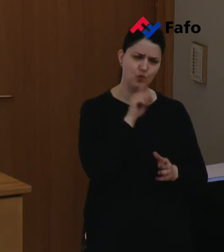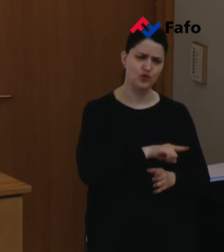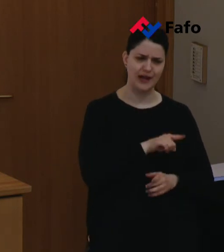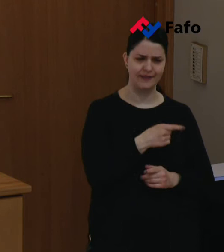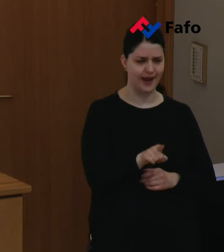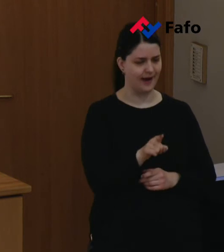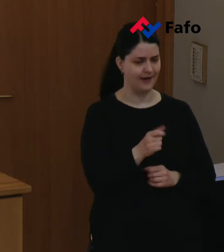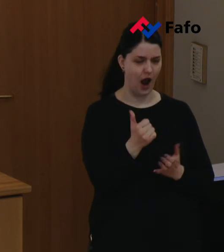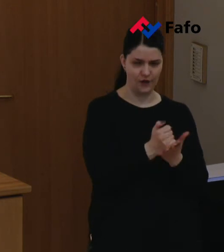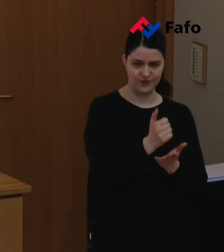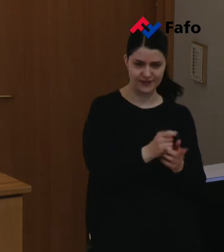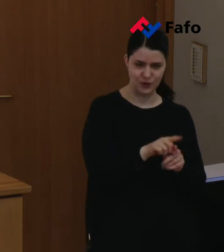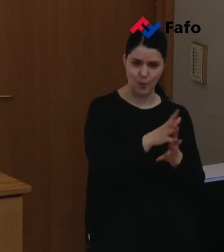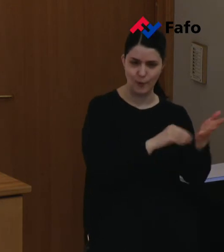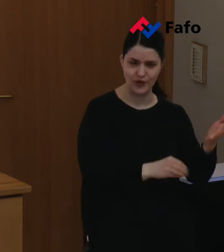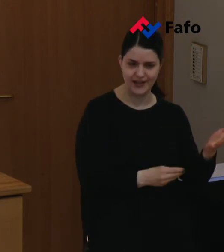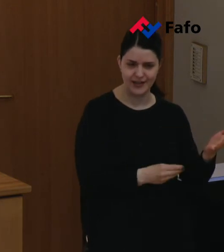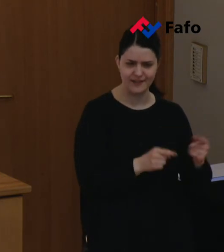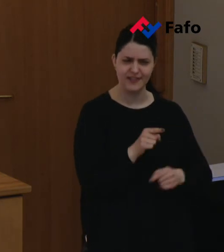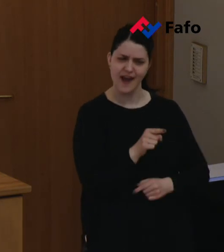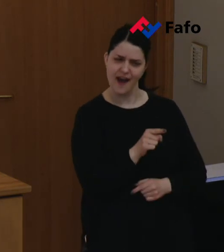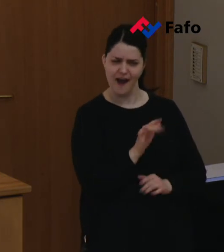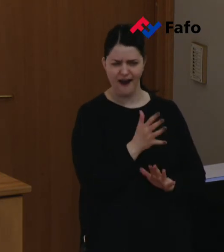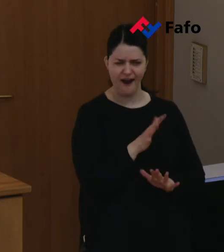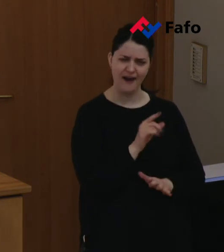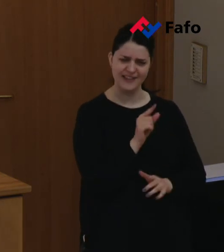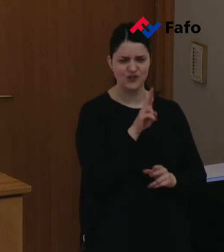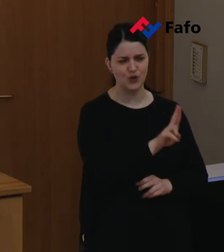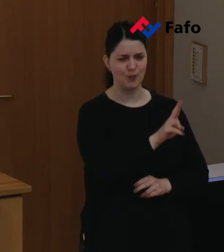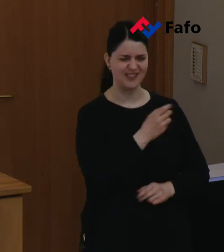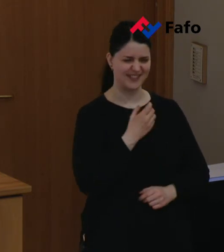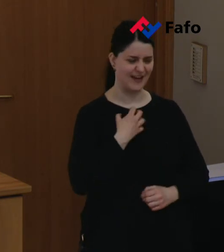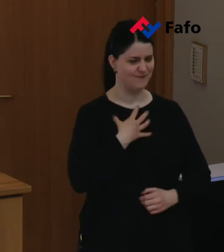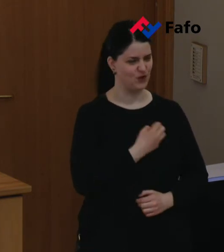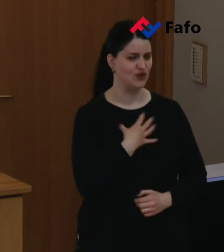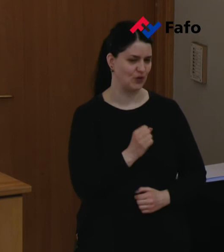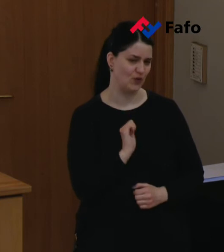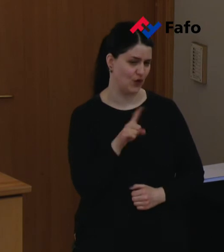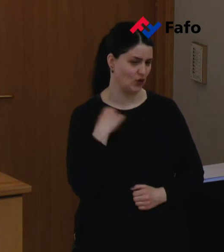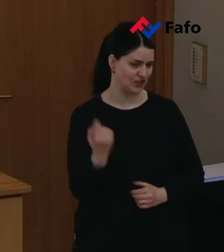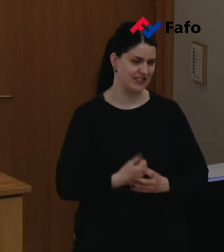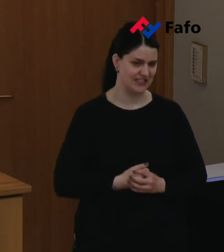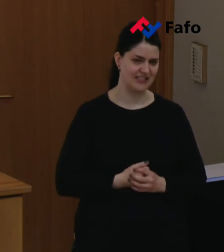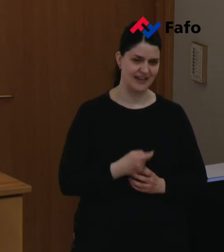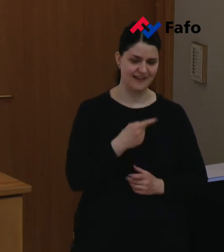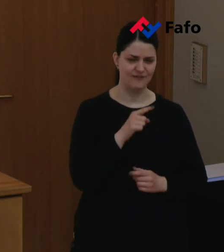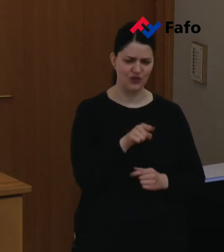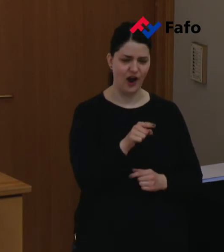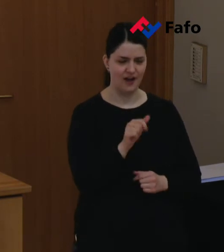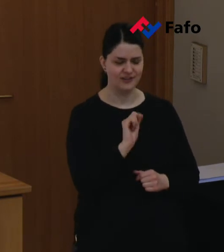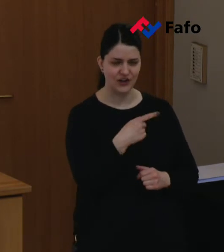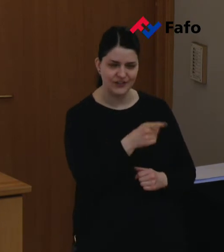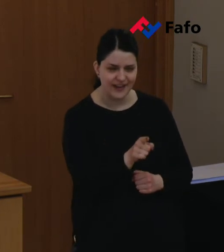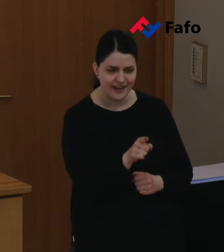ansatte som driver og rapporterer. Det liksom også sånn, liksom typisk frustrasjon fra vår side, ikke sant? Fordi at da skal de,